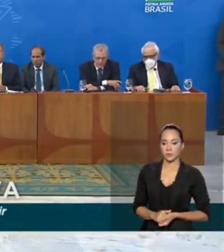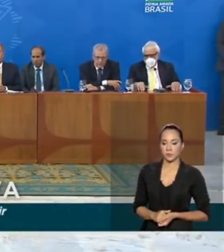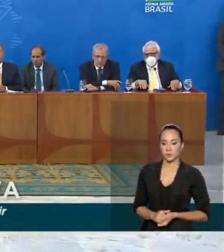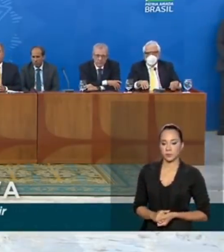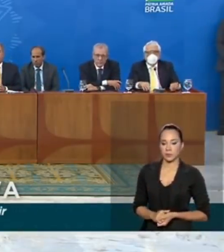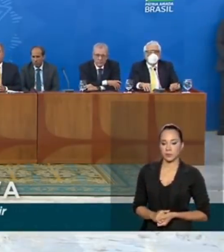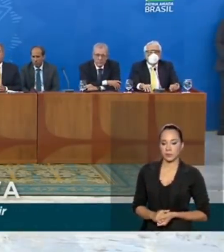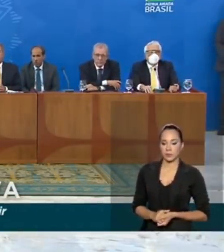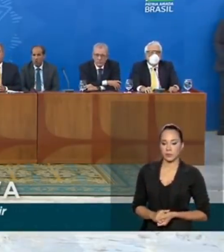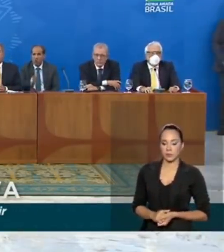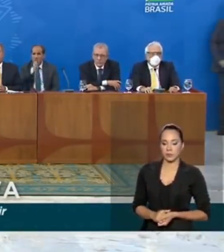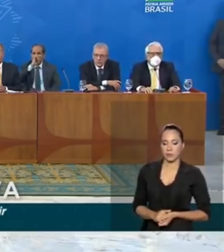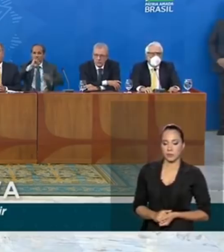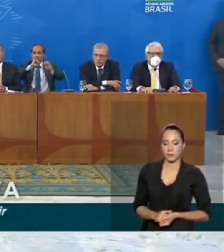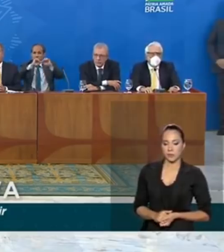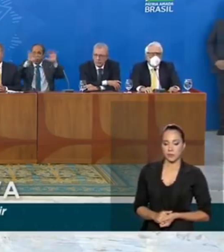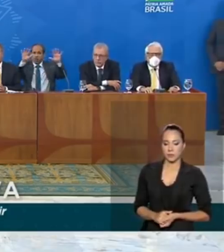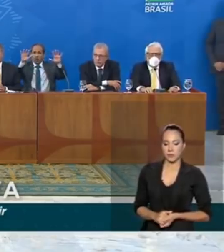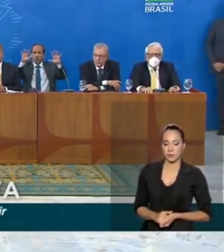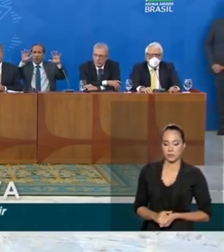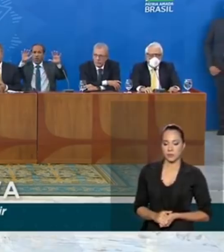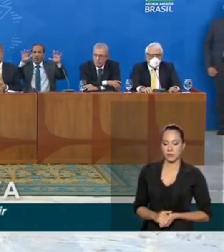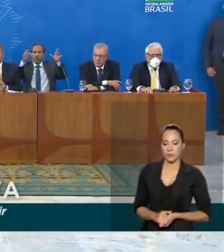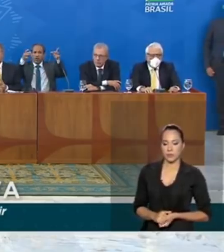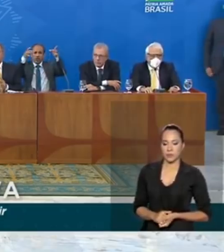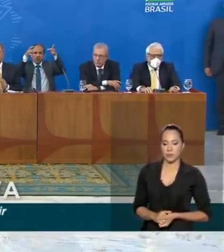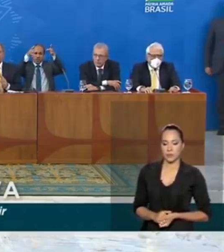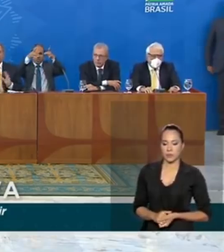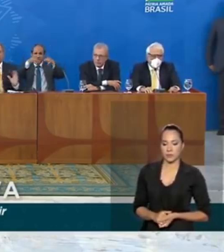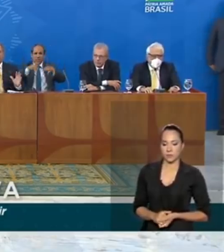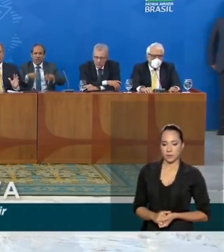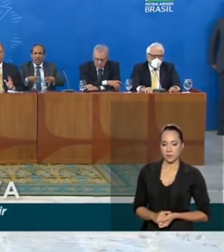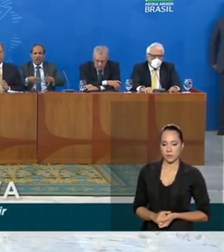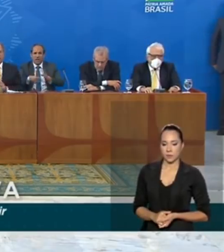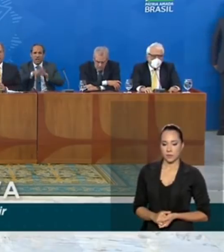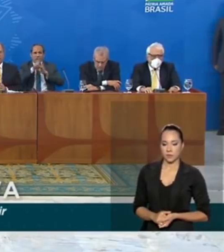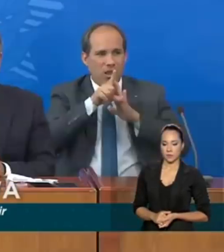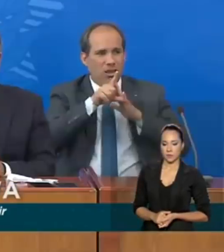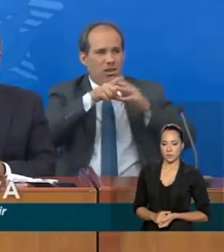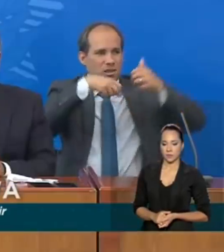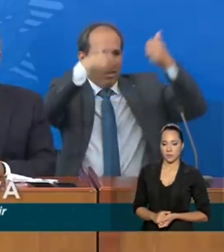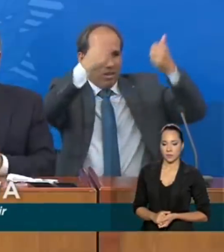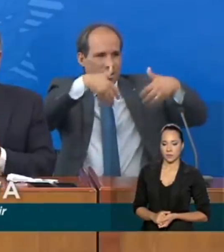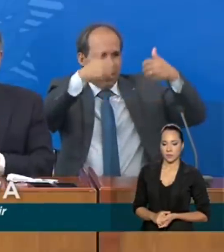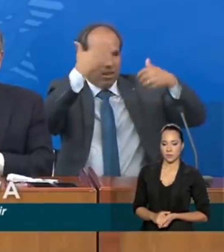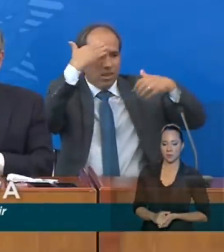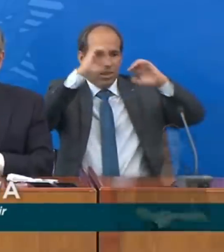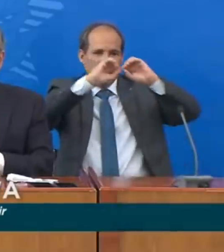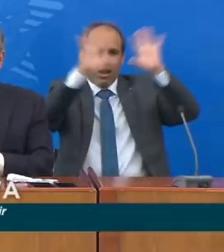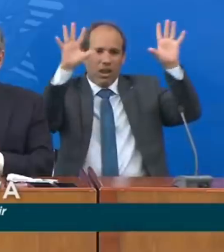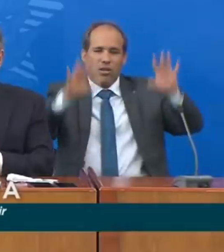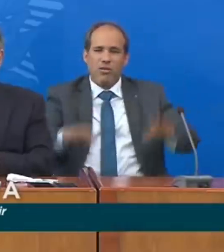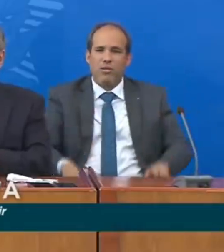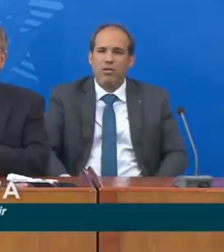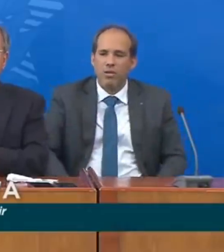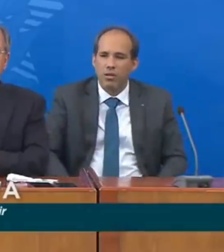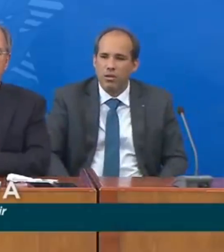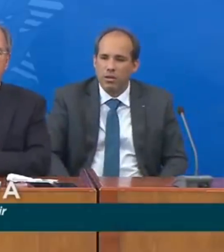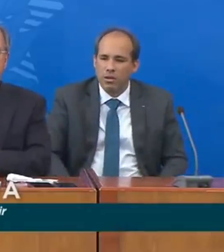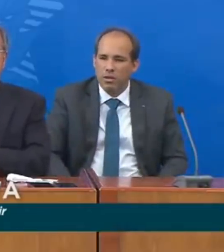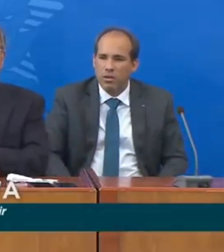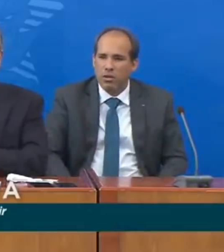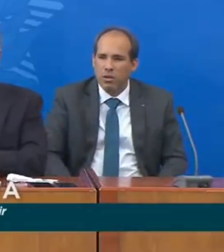Vamos esclarecer todas as dimensões que foram abordadas aqui para ficar claro. Uma coisa é que o presidente